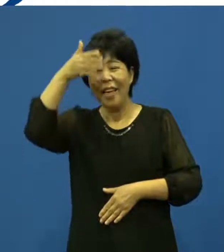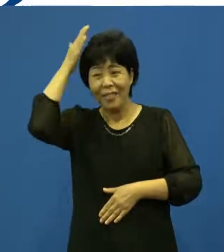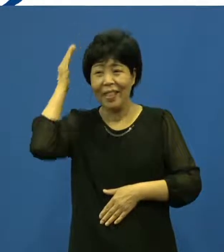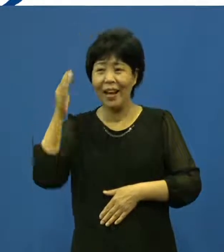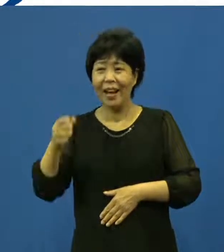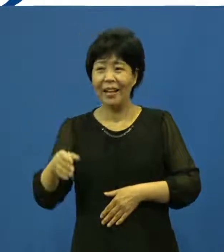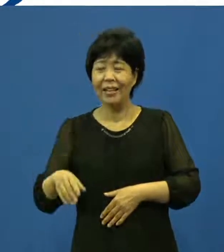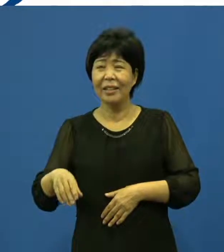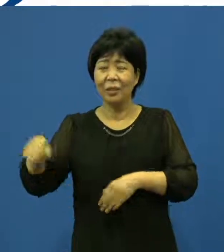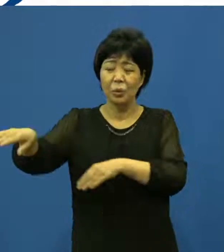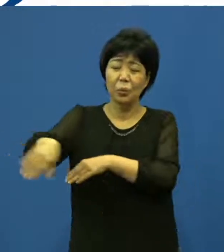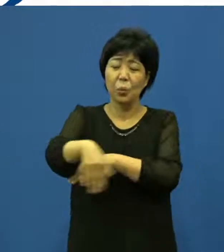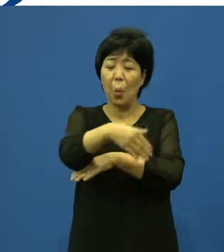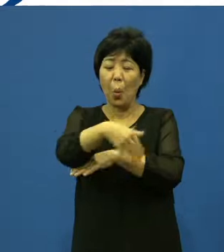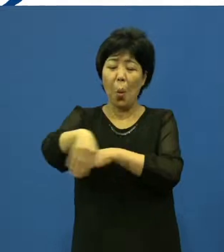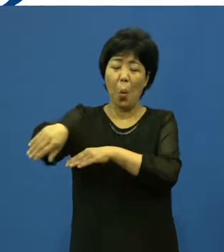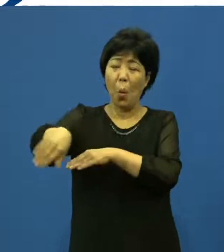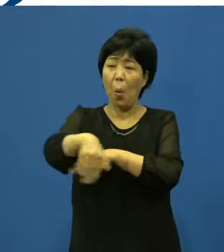전에 이미 목욕 재배를